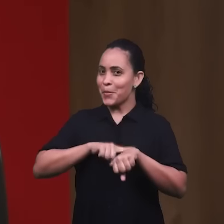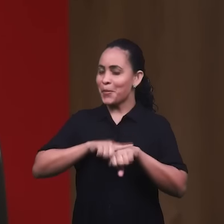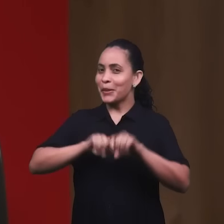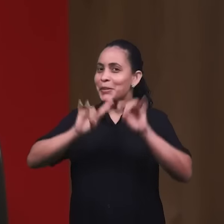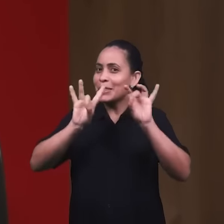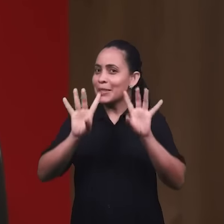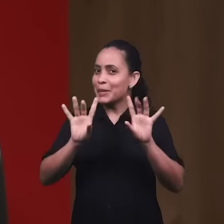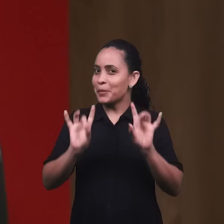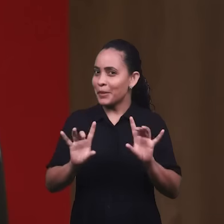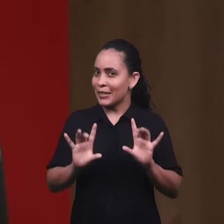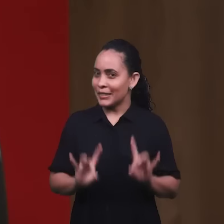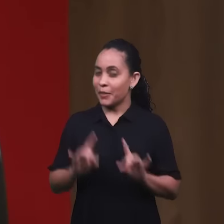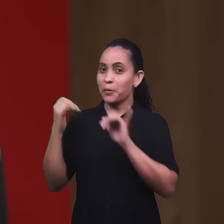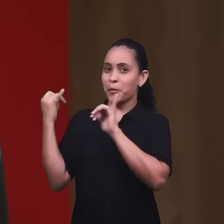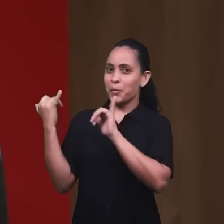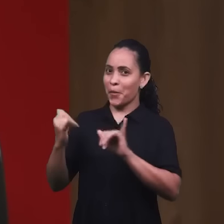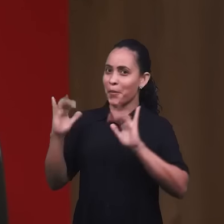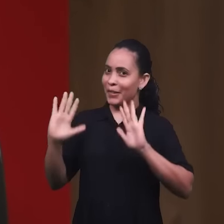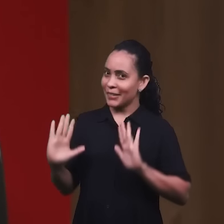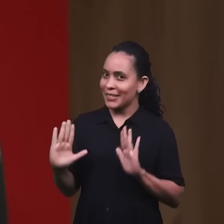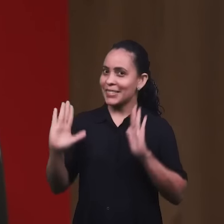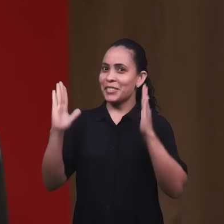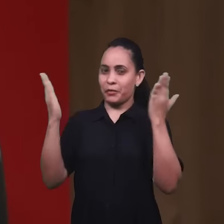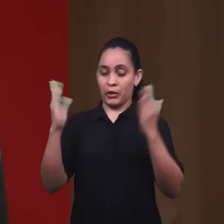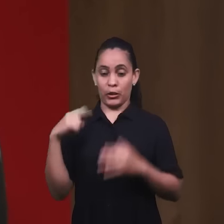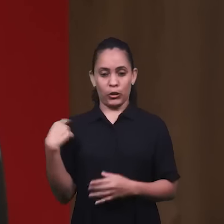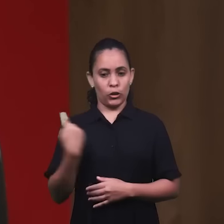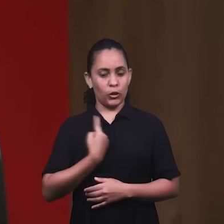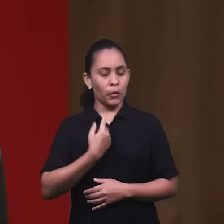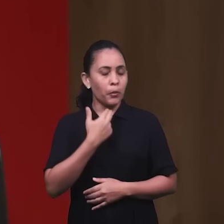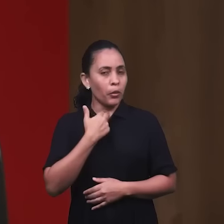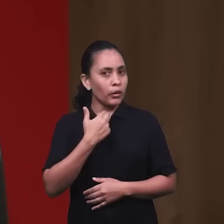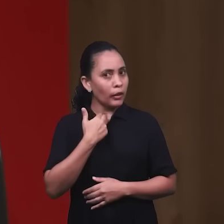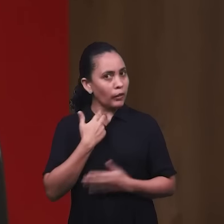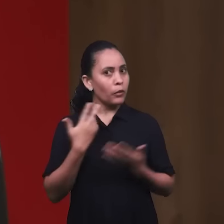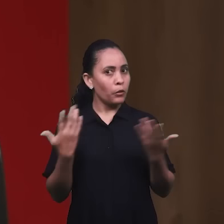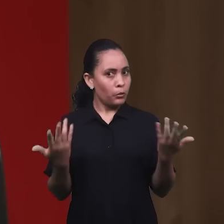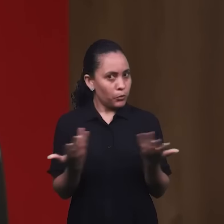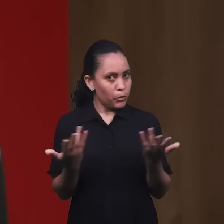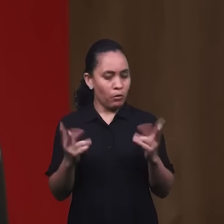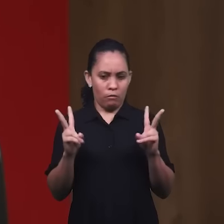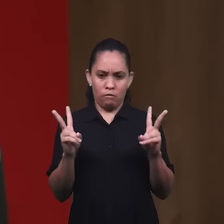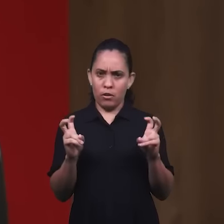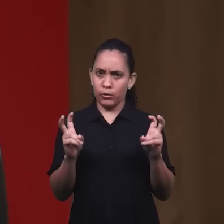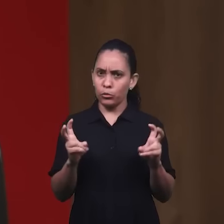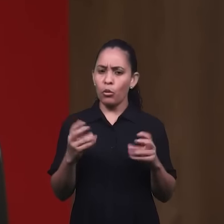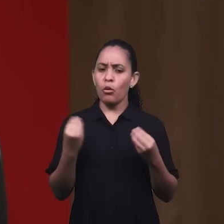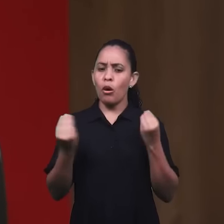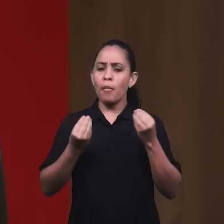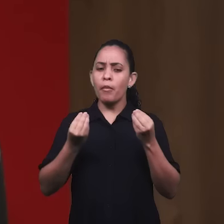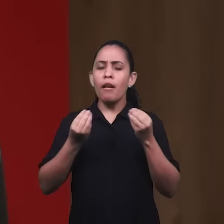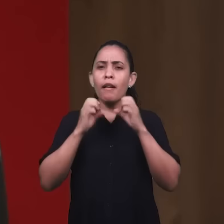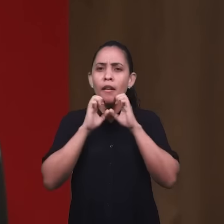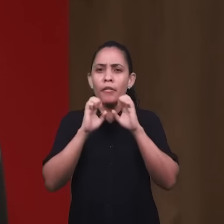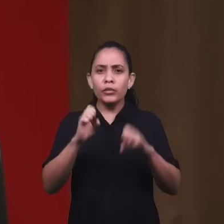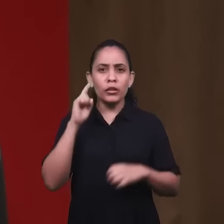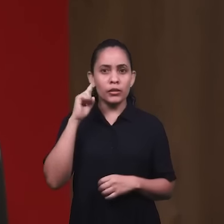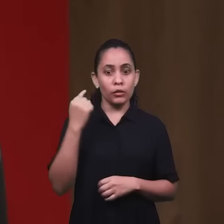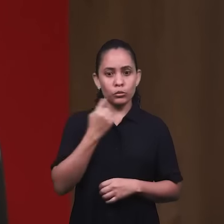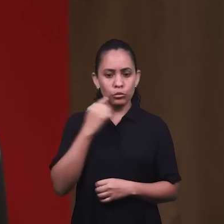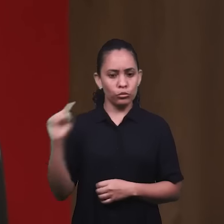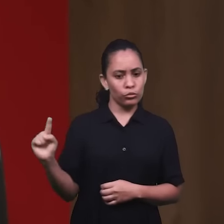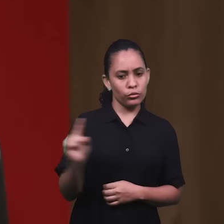muito especial, que é o Trombetas e Festa, e nós não poderíamos deixar de falar sobre como abordar o surdo. Como, se o surdo chegar